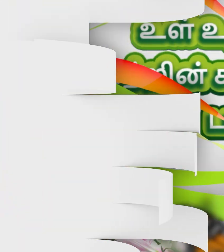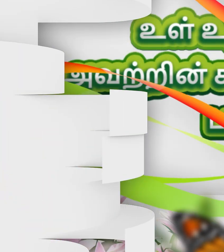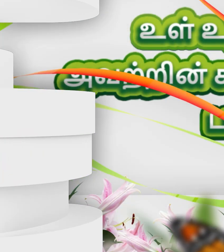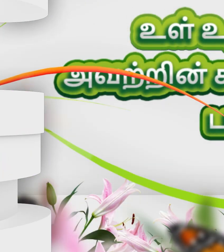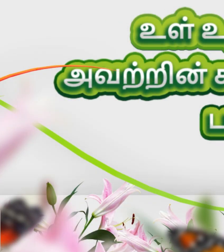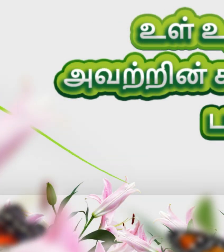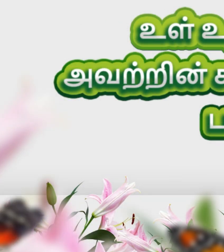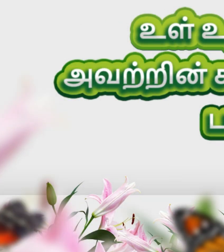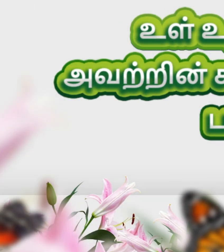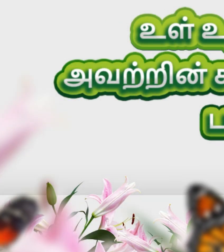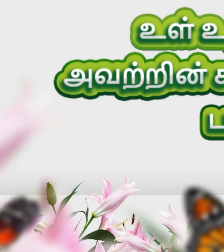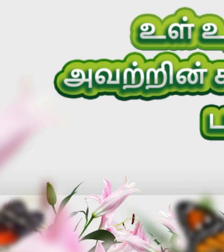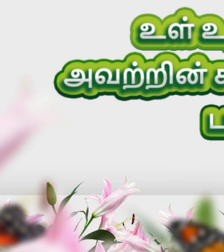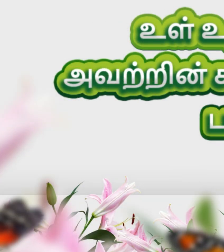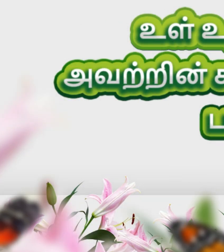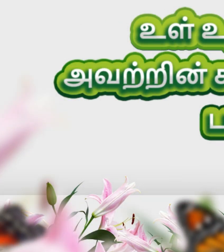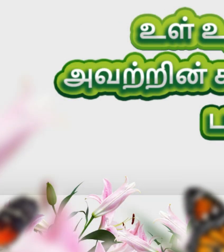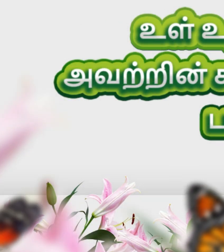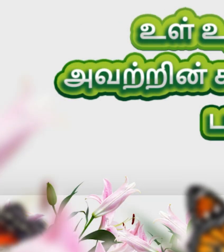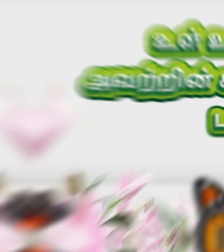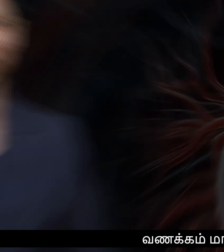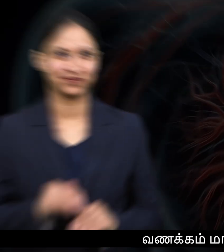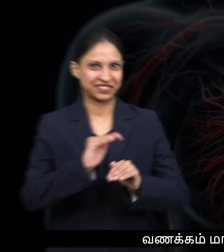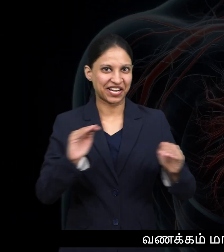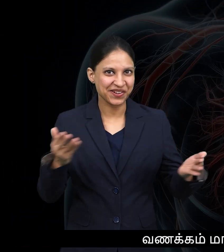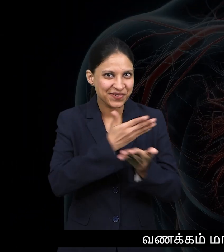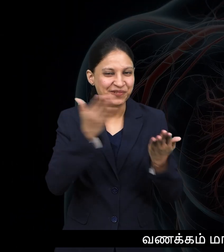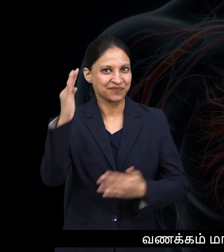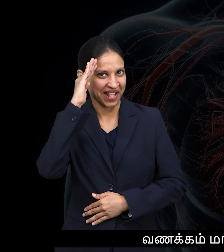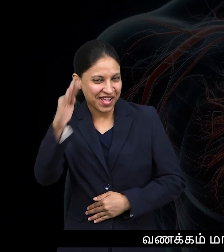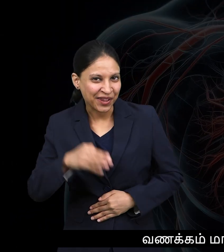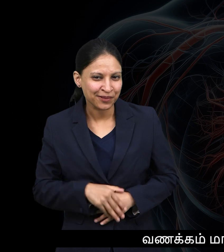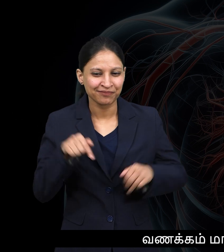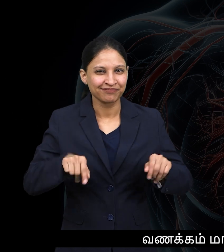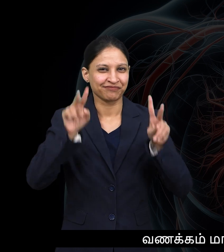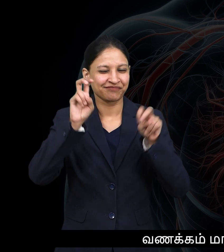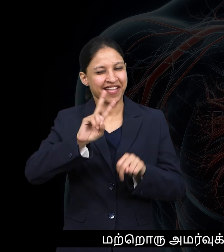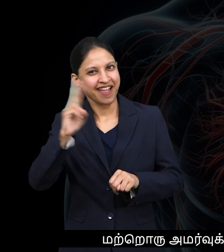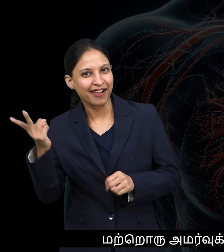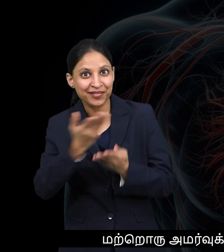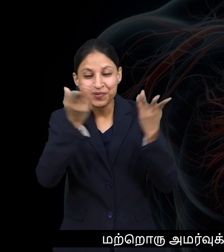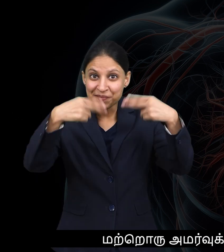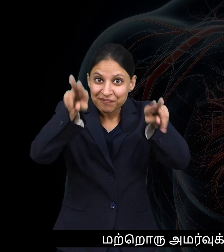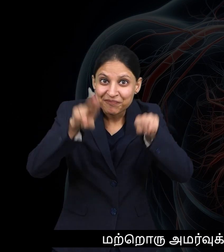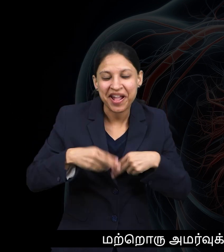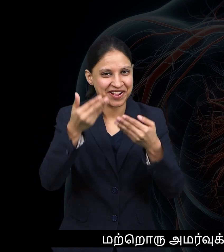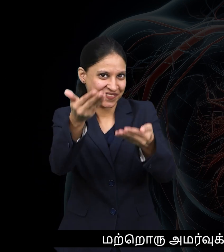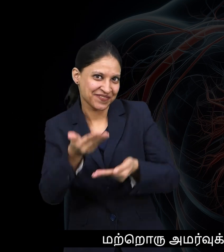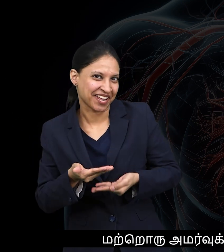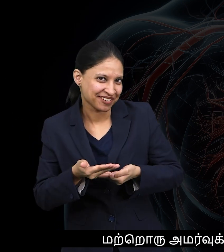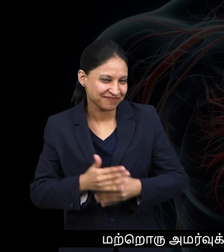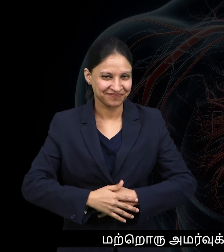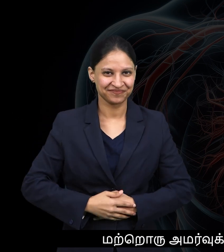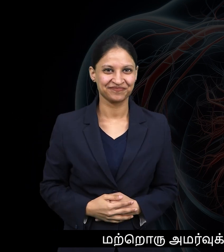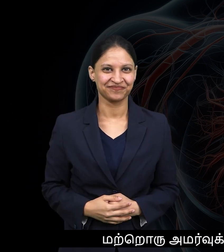உள்ளுறுப்புகளும் அவற்றின் செயல்பாடுகளும் பகுதி 2. வணக்கம் மாணவ செல்வங்களே, மற்றொரு அமர்வுக்கு